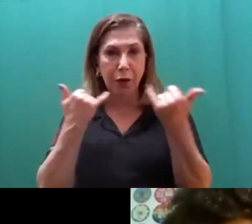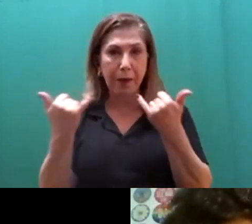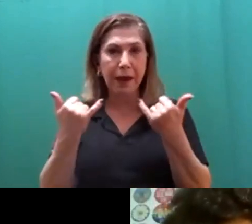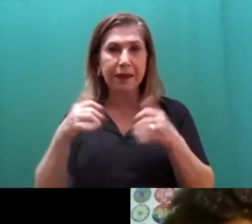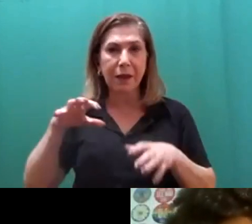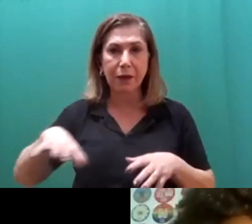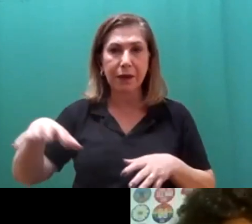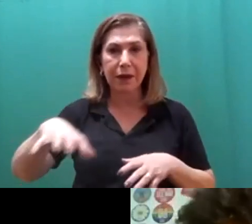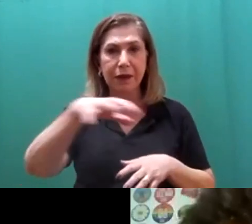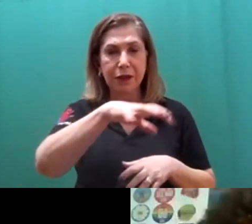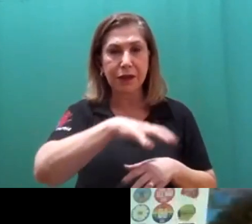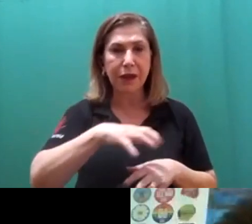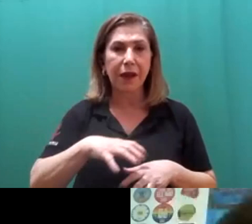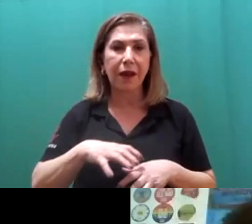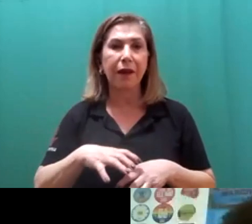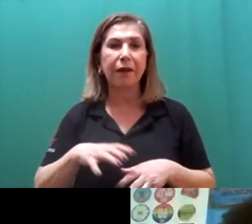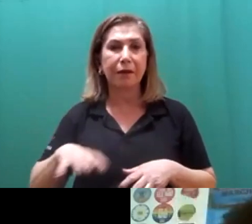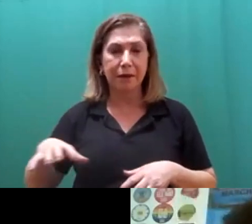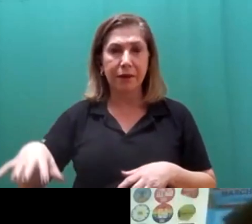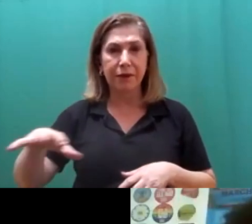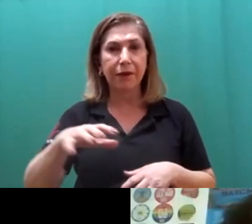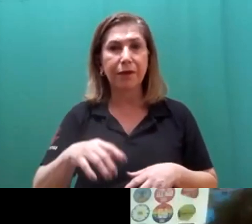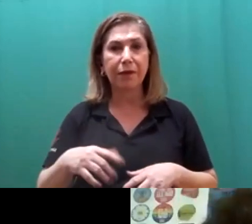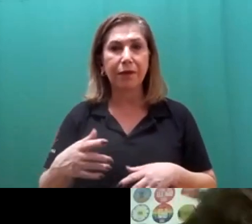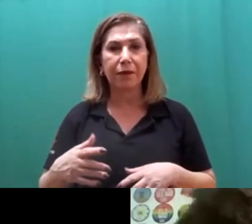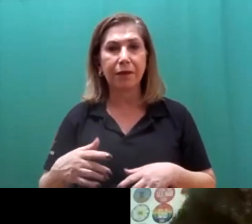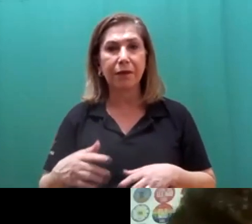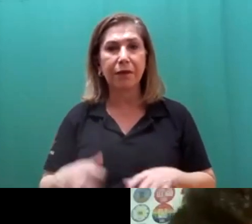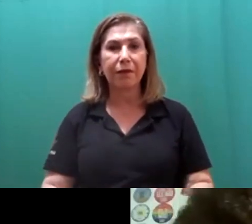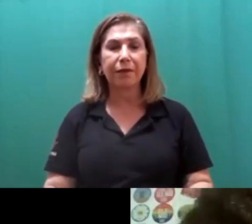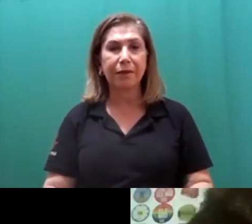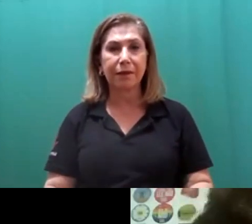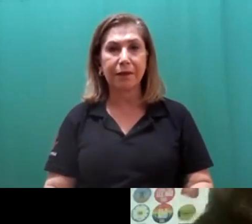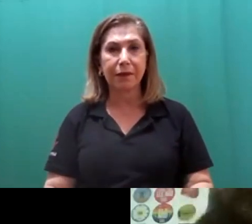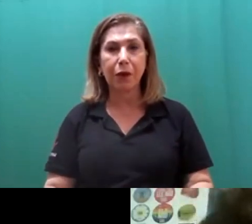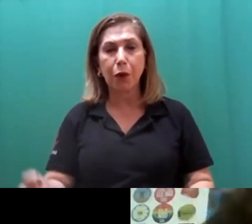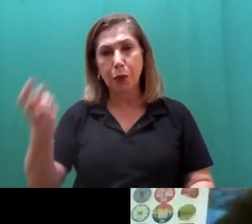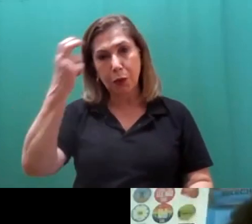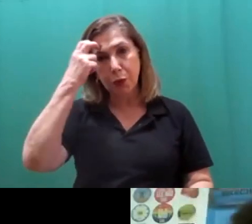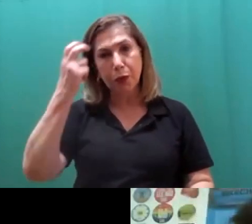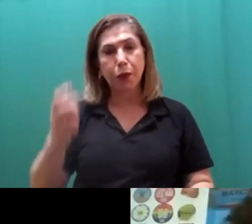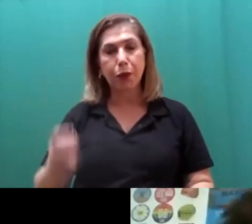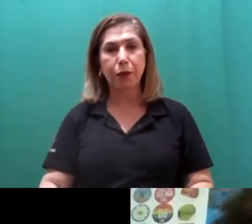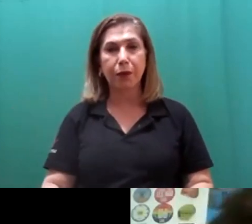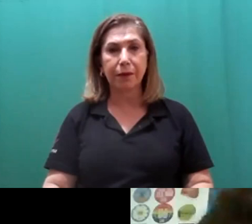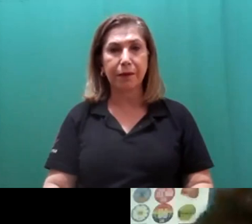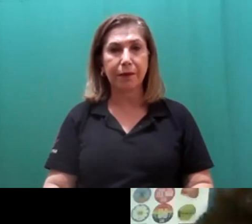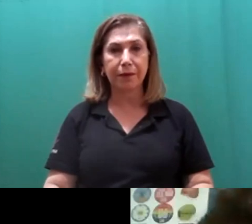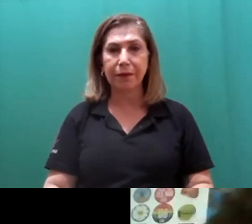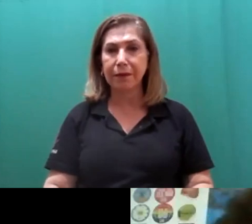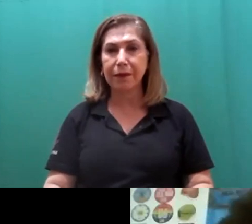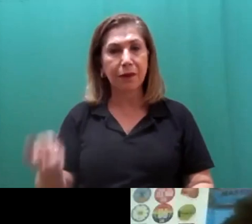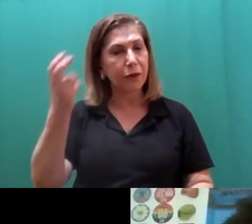regional, sobre essa visão mais regional, e a outra sobre os aportes de outras culturas. Né? Ah, isso é